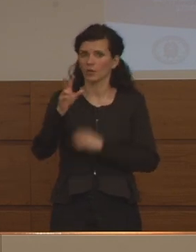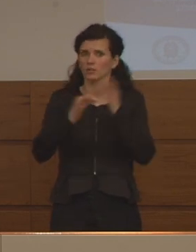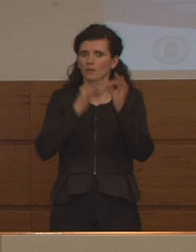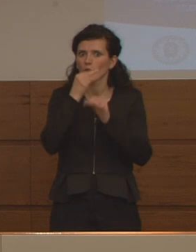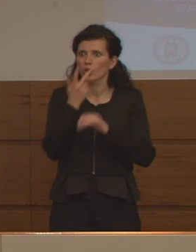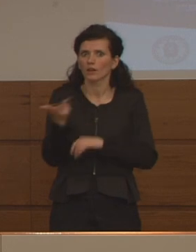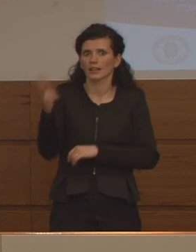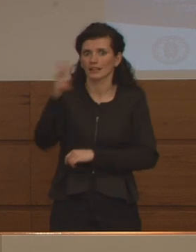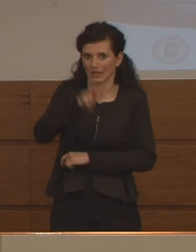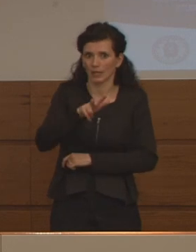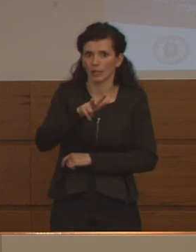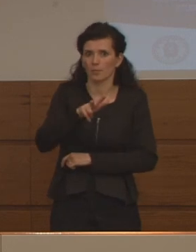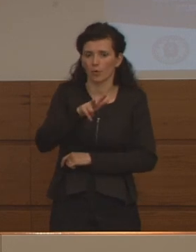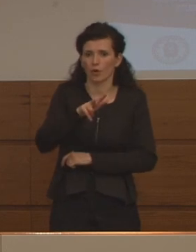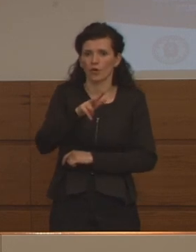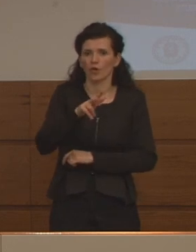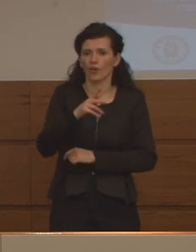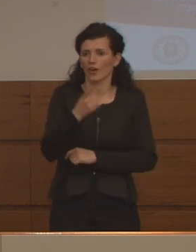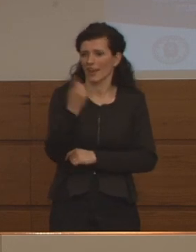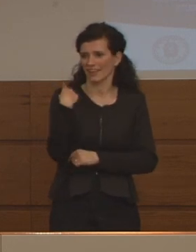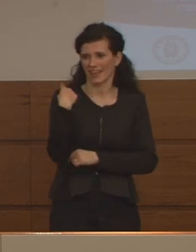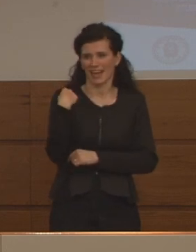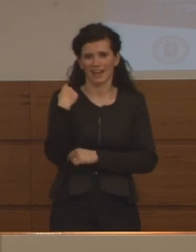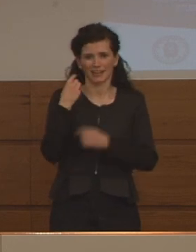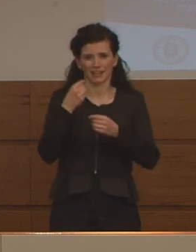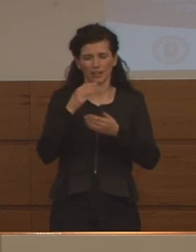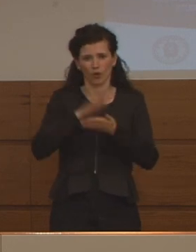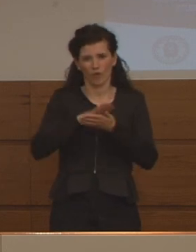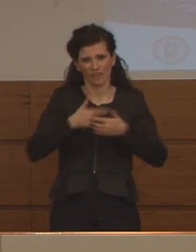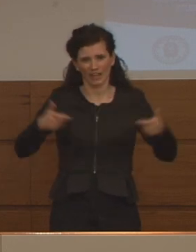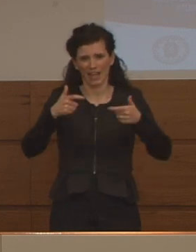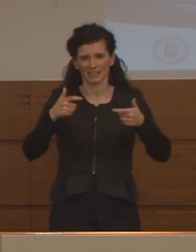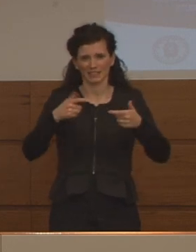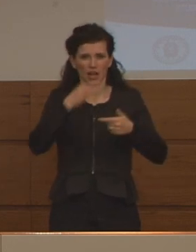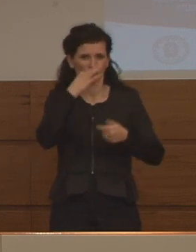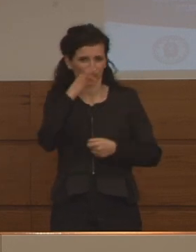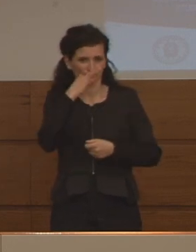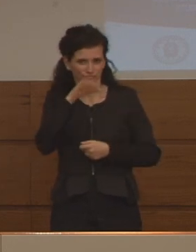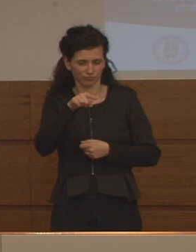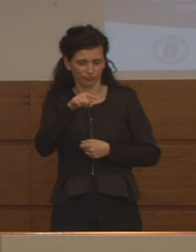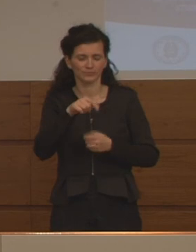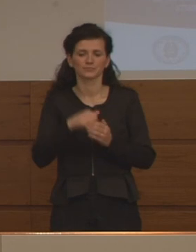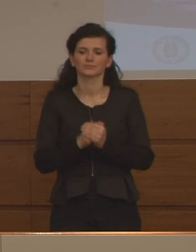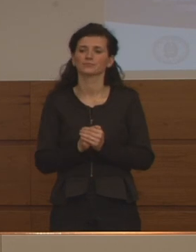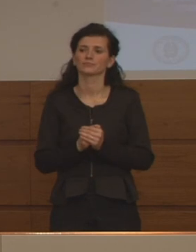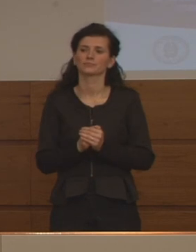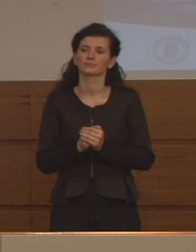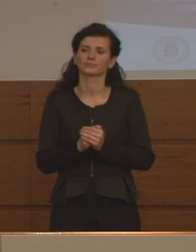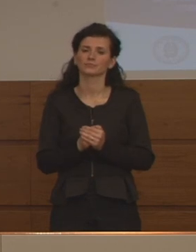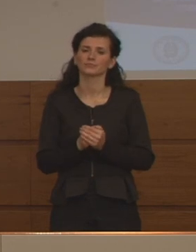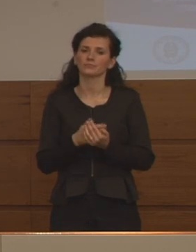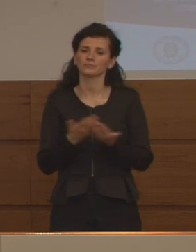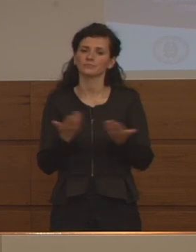raccontarvi ieri è ovvio e mi ripeto che le misure di